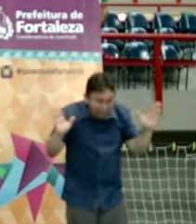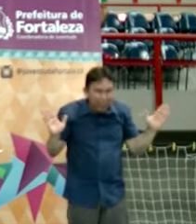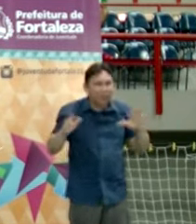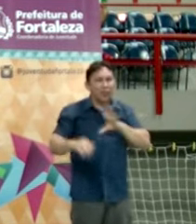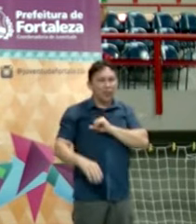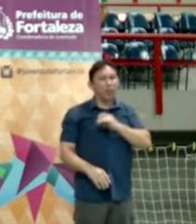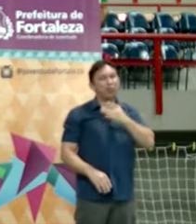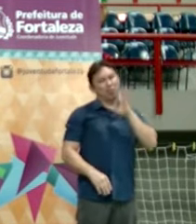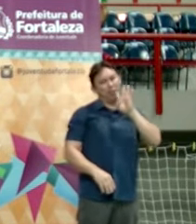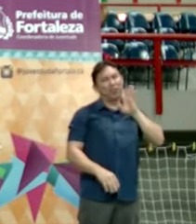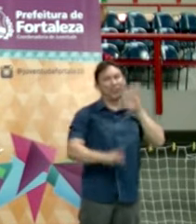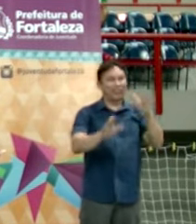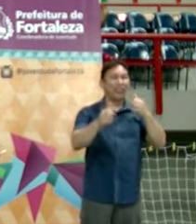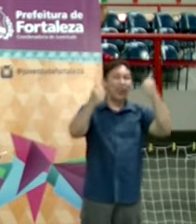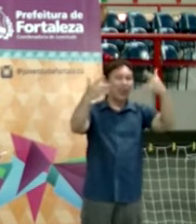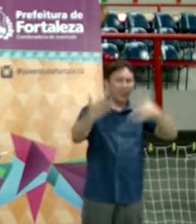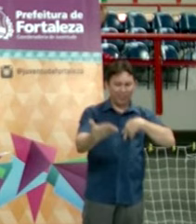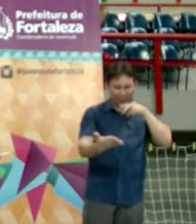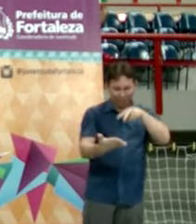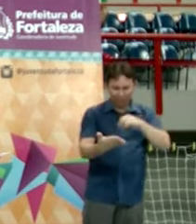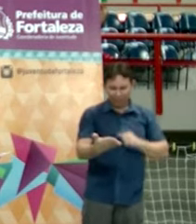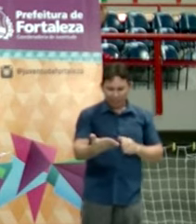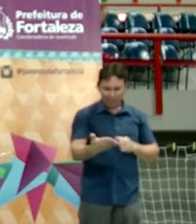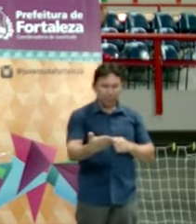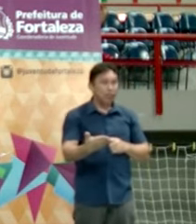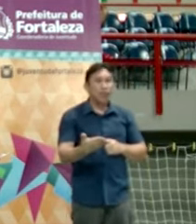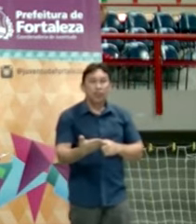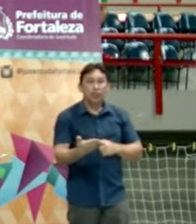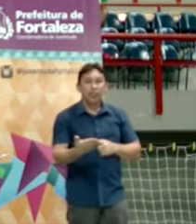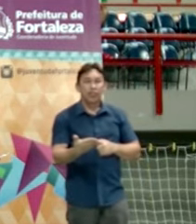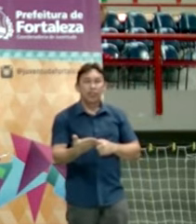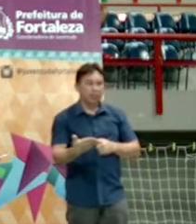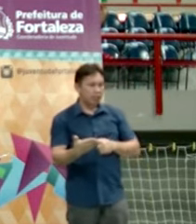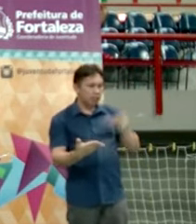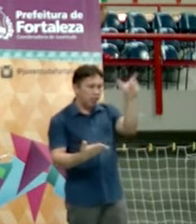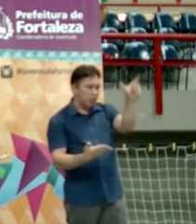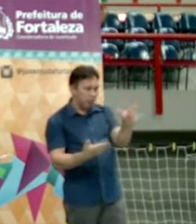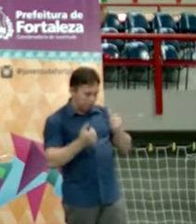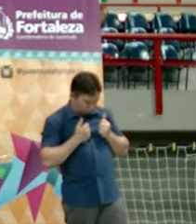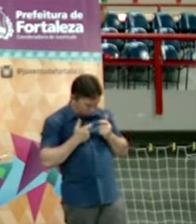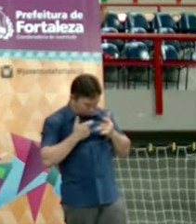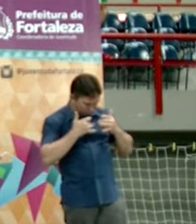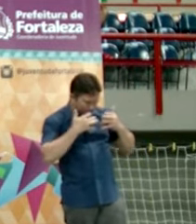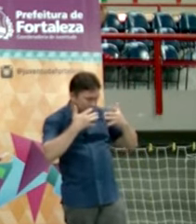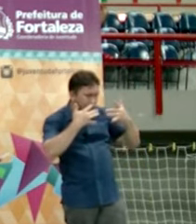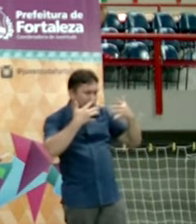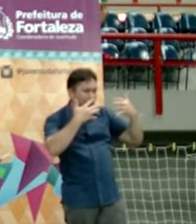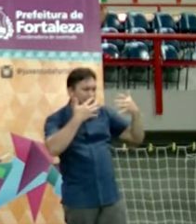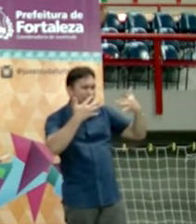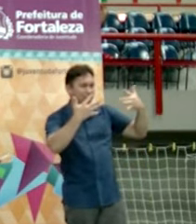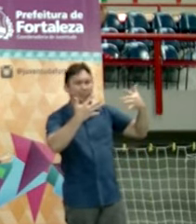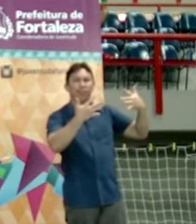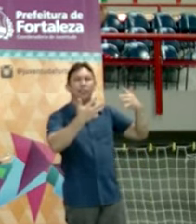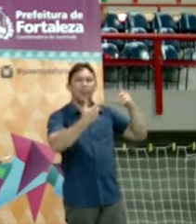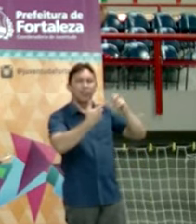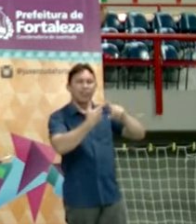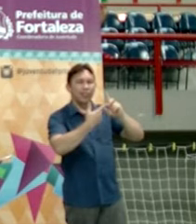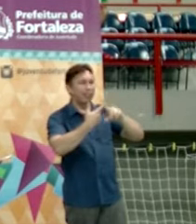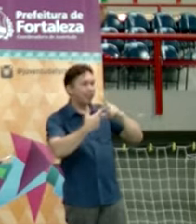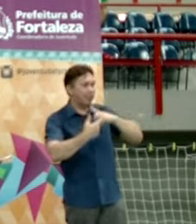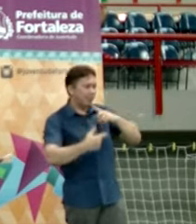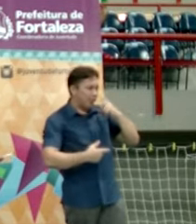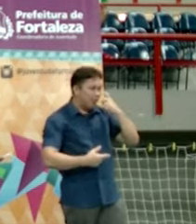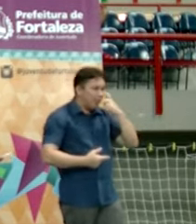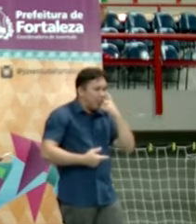o amor é que é legal. Olha o que é que botaram aqui, ó. O brilho que de ti reluz e a tantos